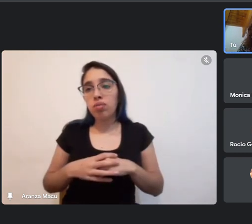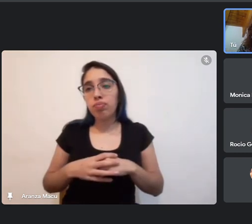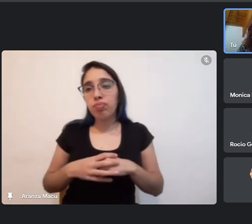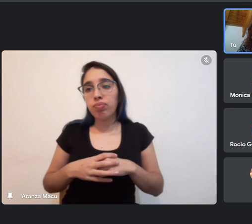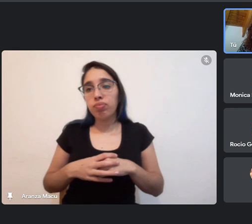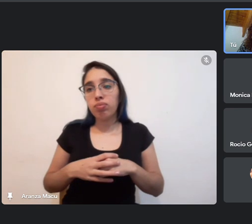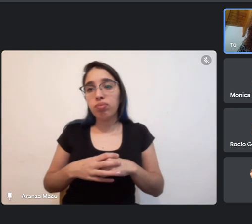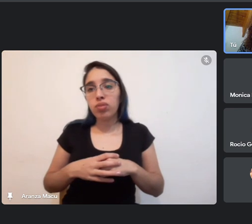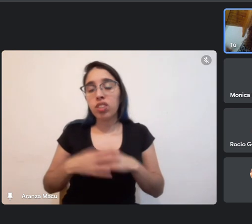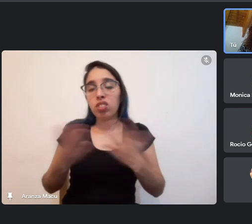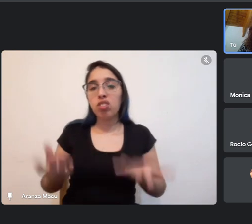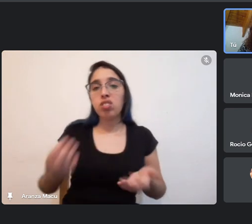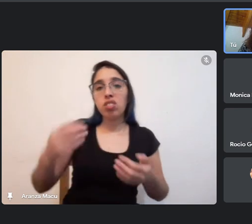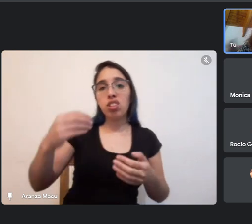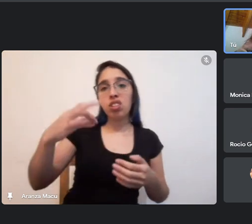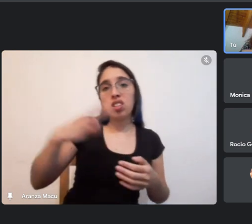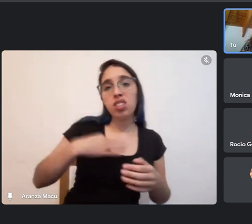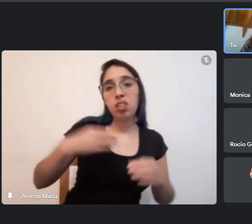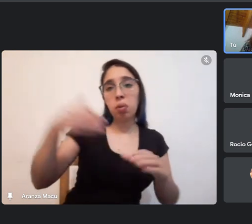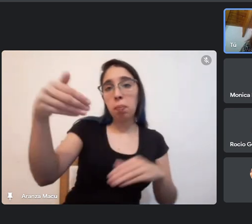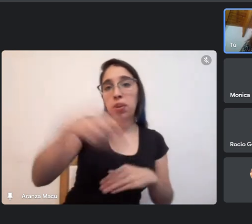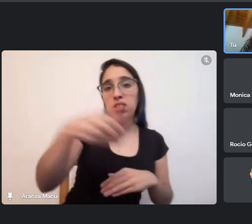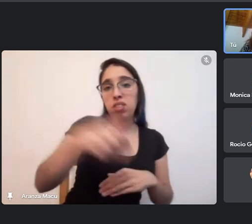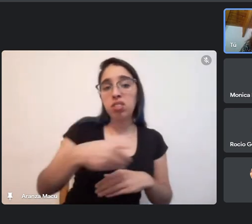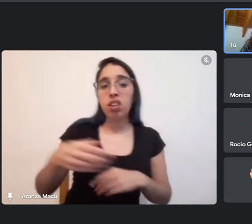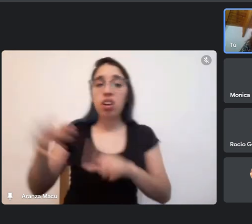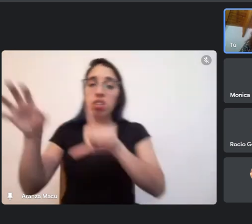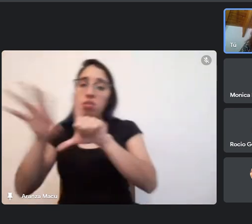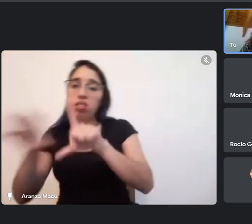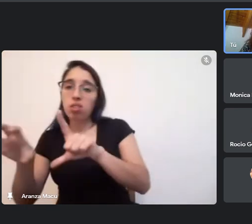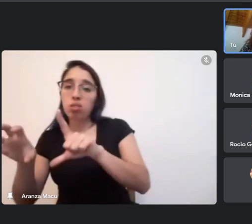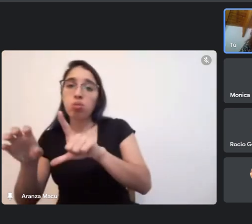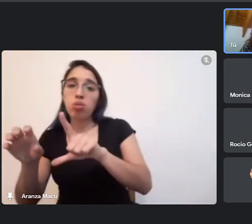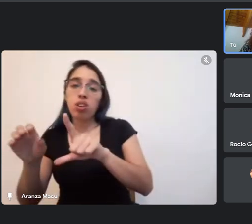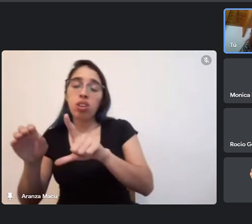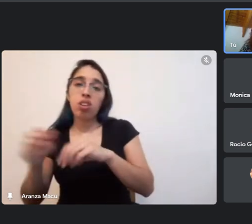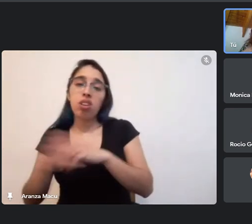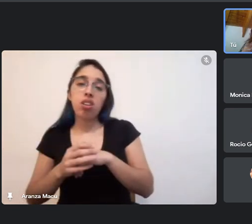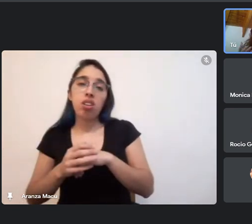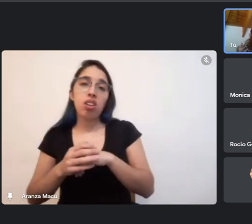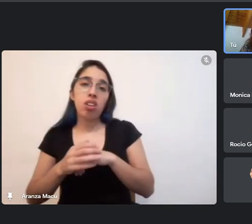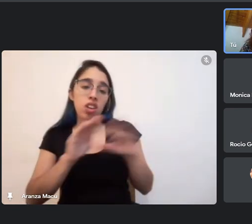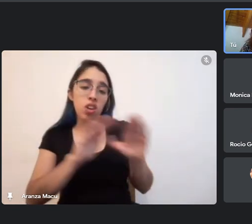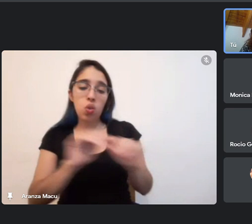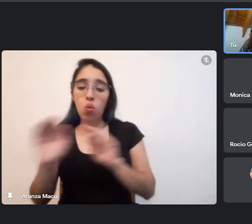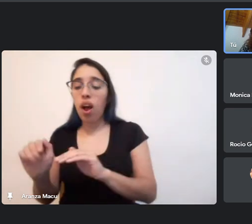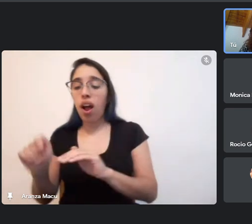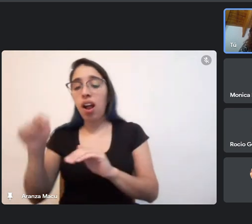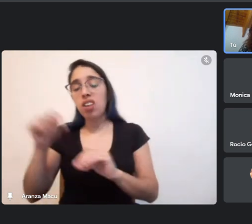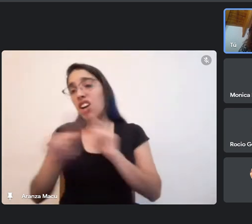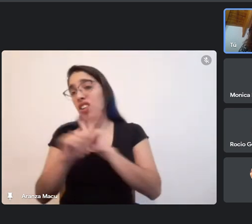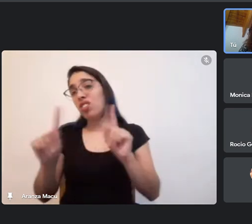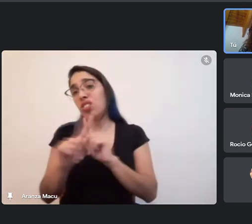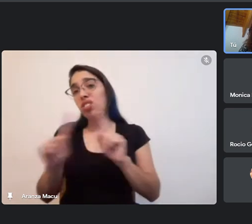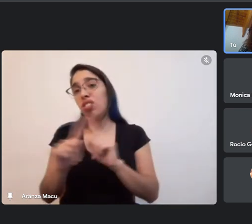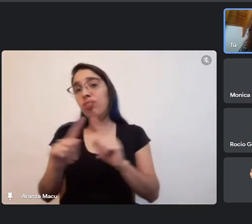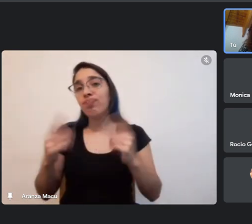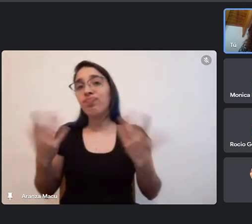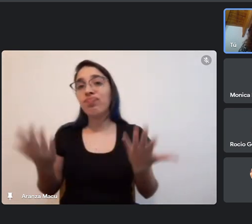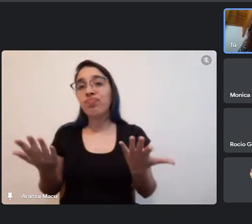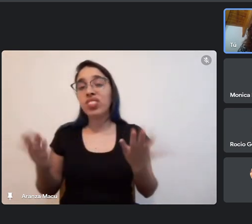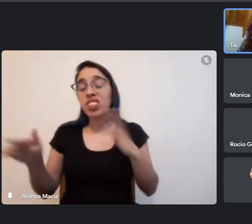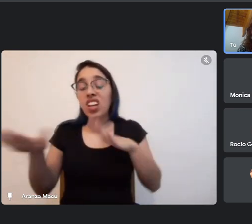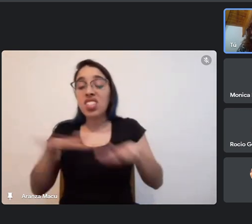presencial. Entonces, el próximo examen, dada esa situación, vamos a